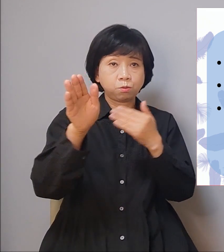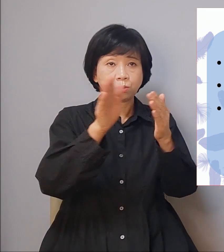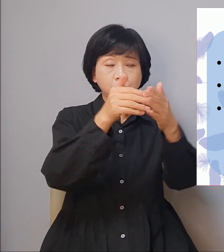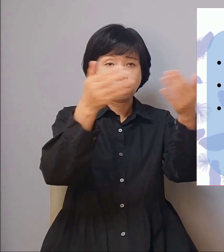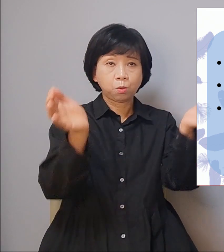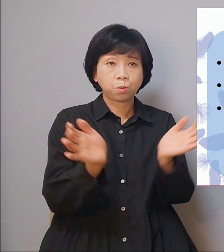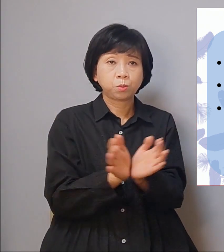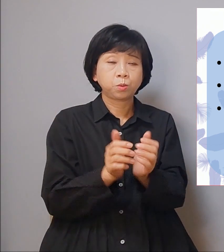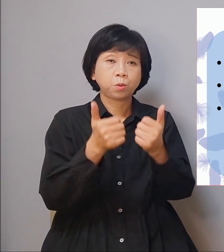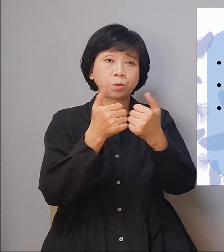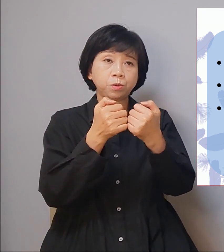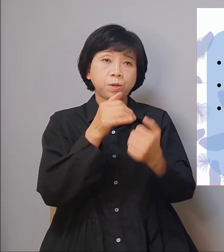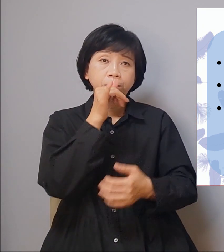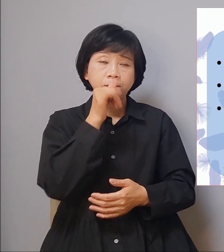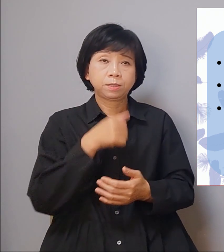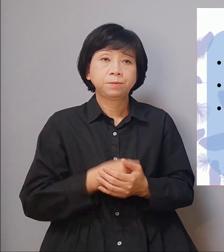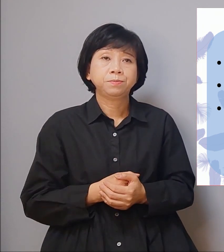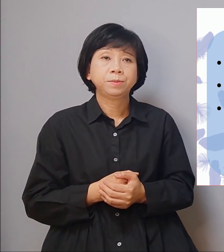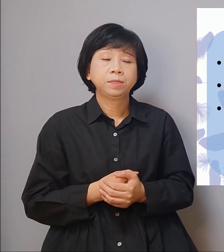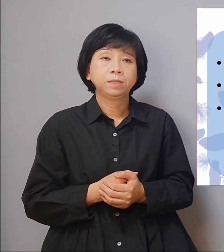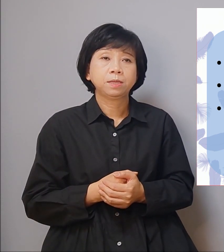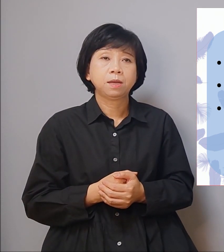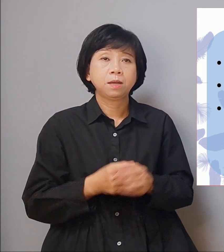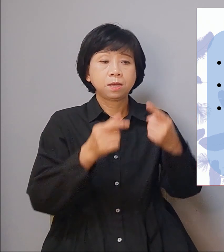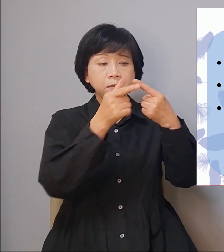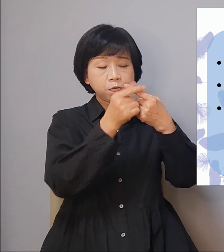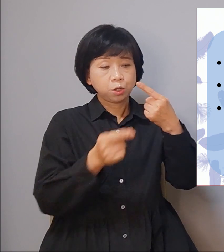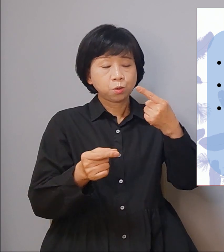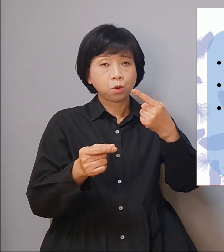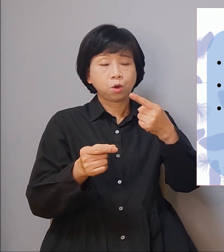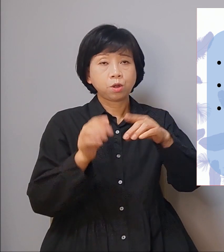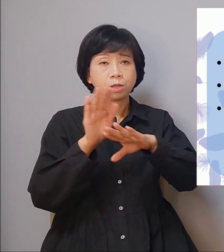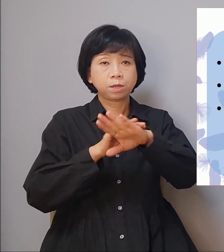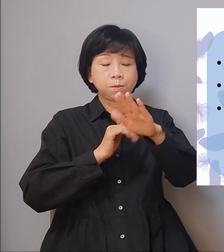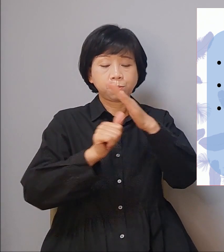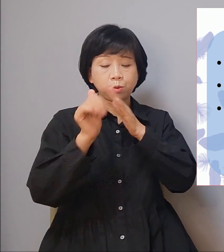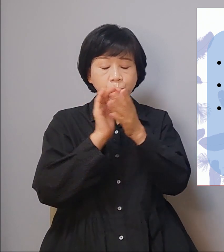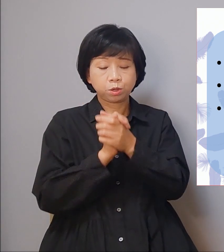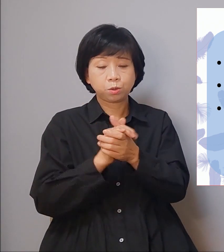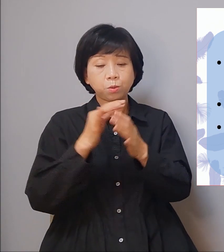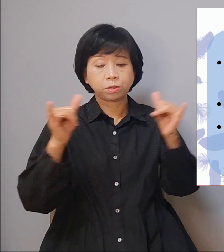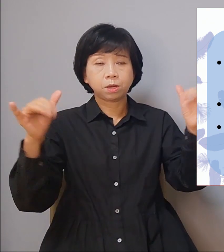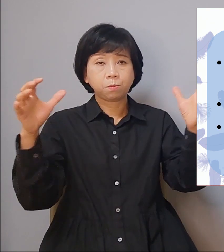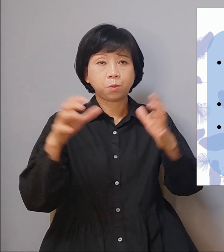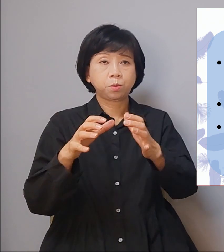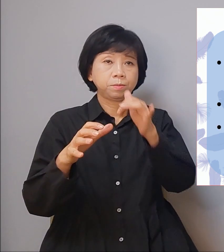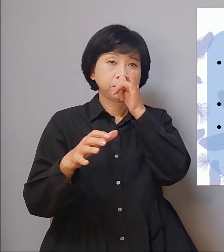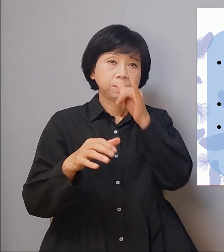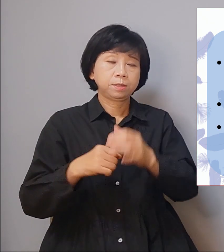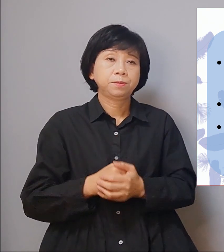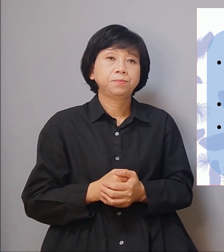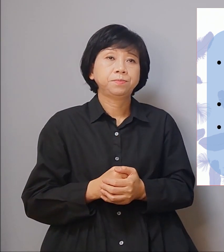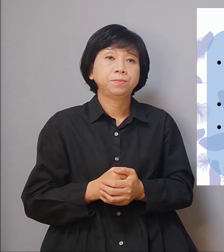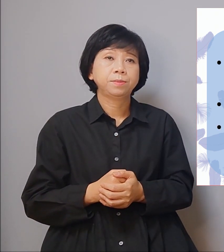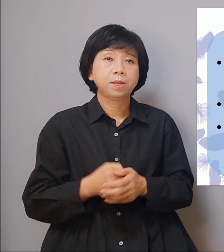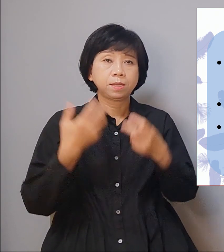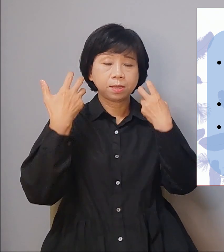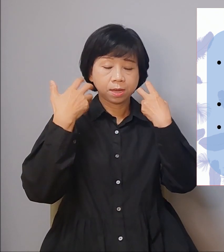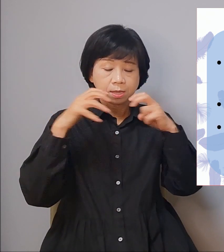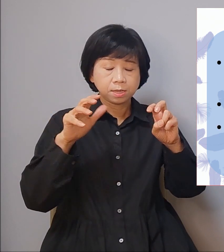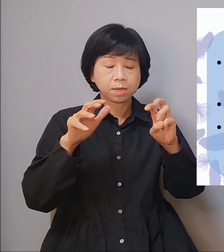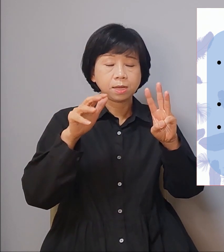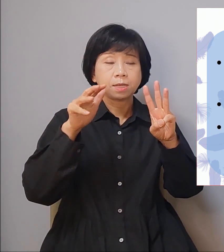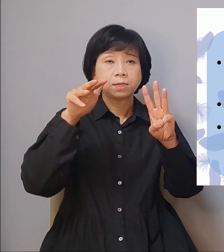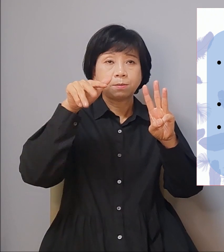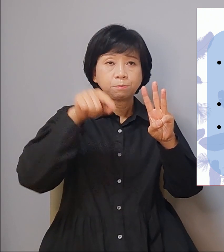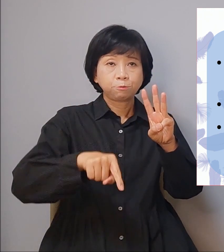있습니다. 1월 대표 기도자 모임이 1, 2부 예배 후 새가족실에서 있습니다. 다니엘 세일의 기도에